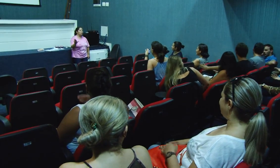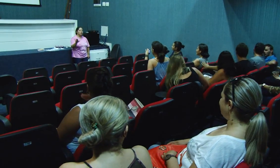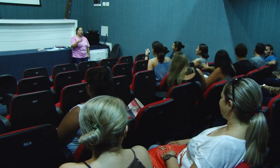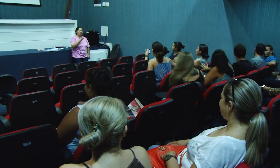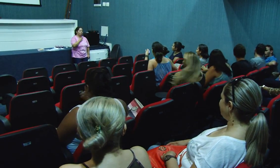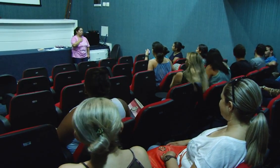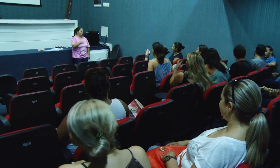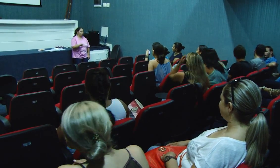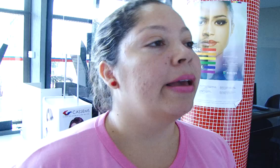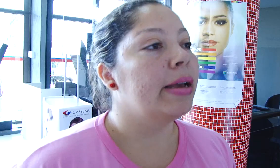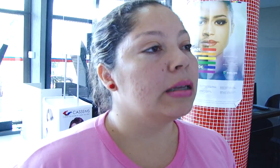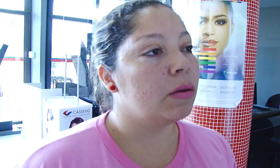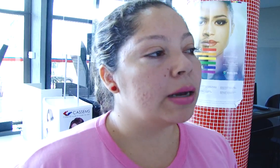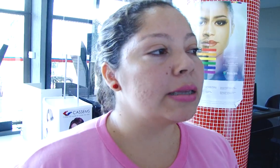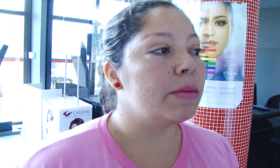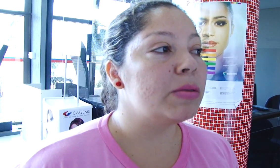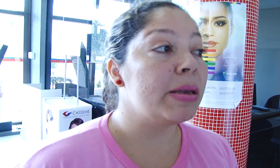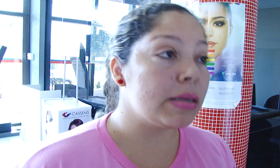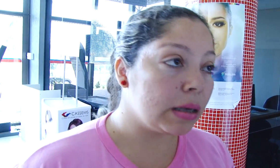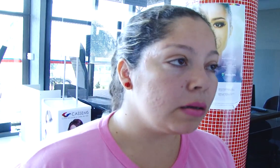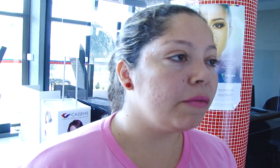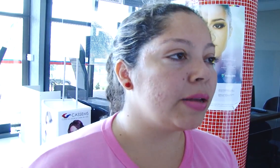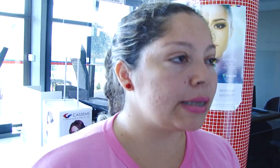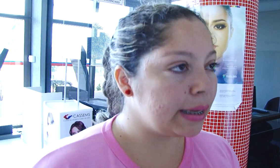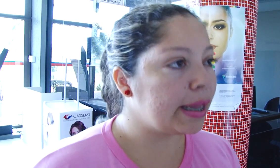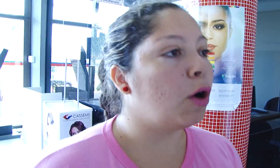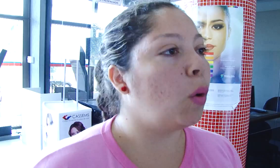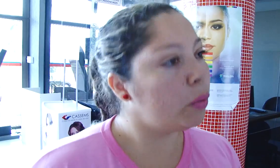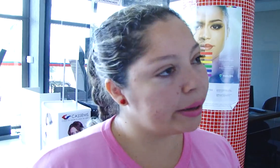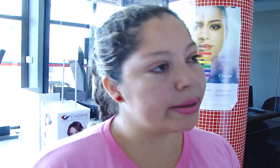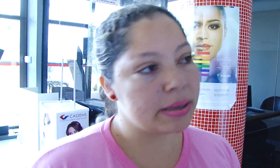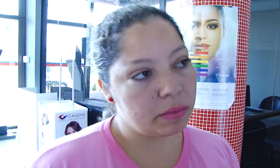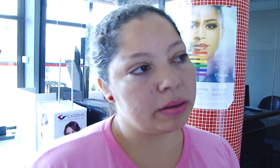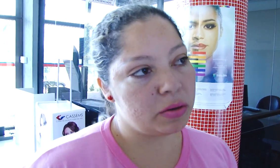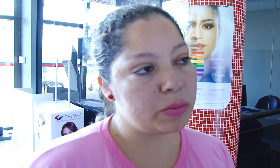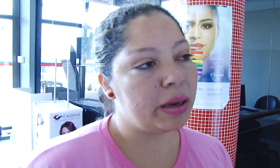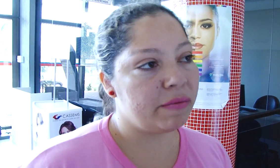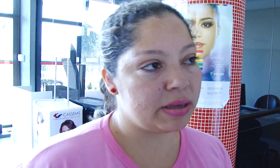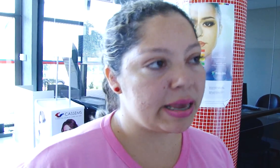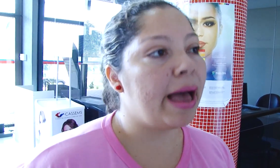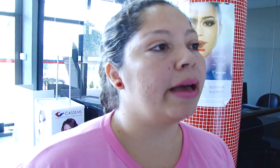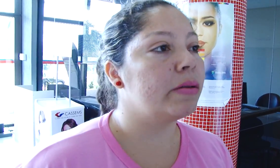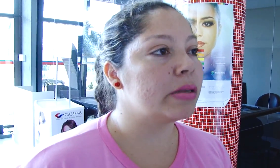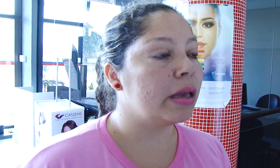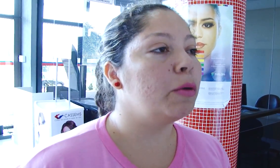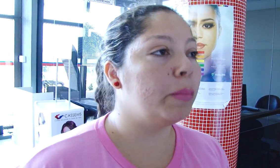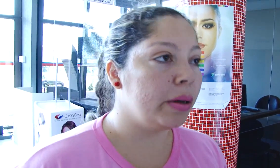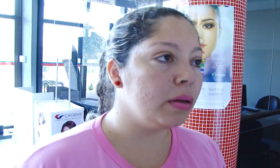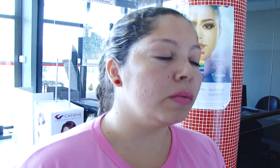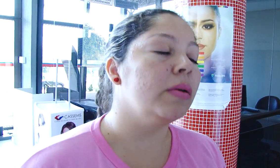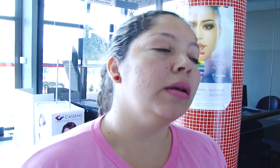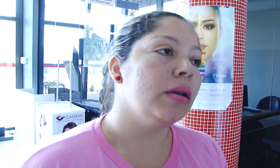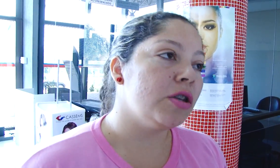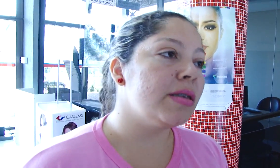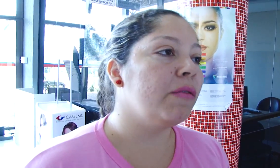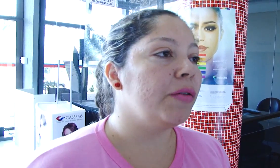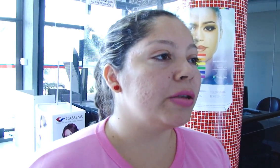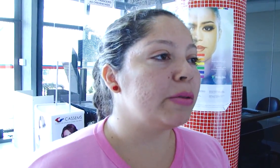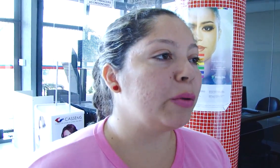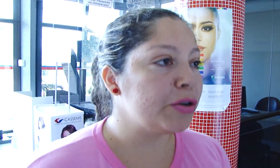dependente. Então a KCM pensando em facilitar a comunicação entre os beneficiários e o plano desenvolveu esse projeto.